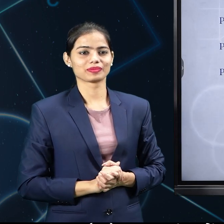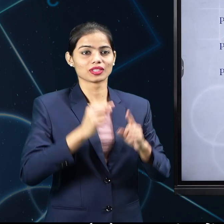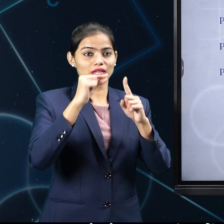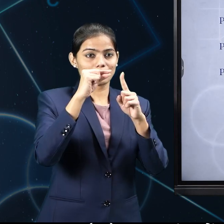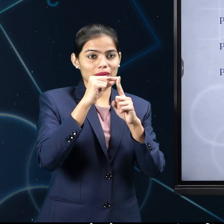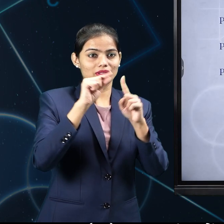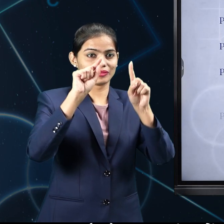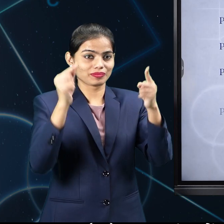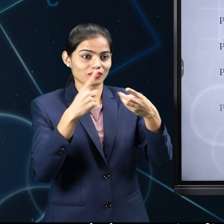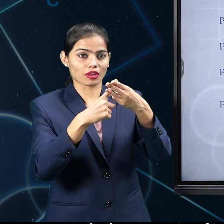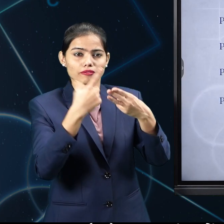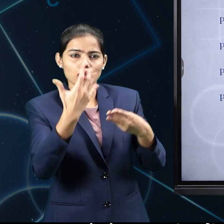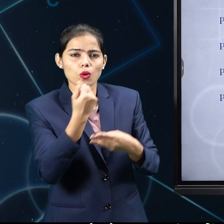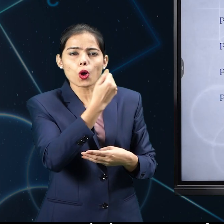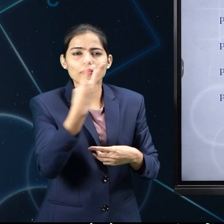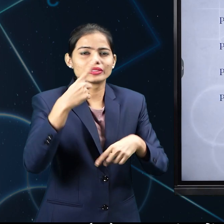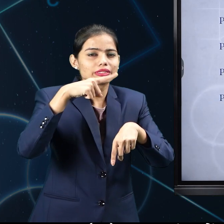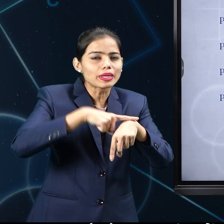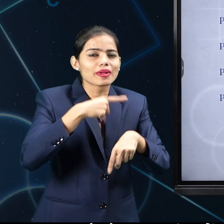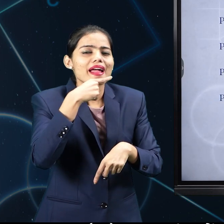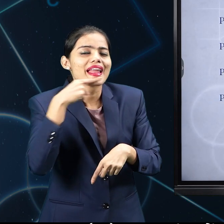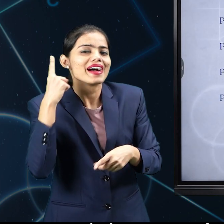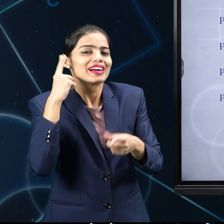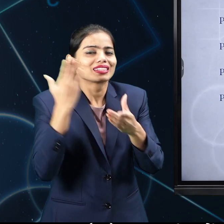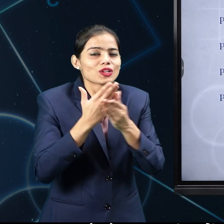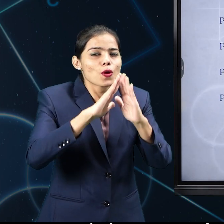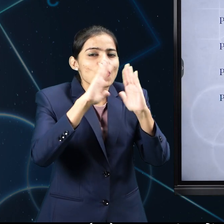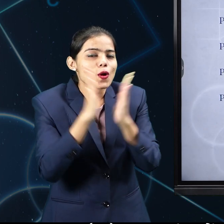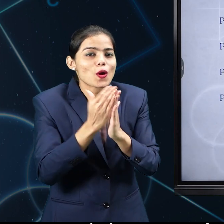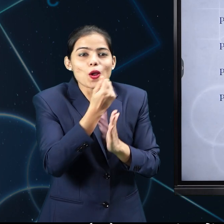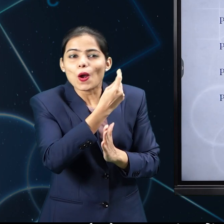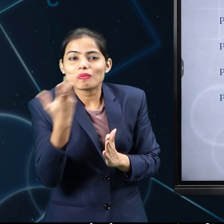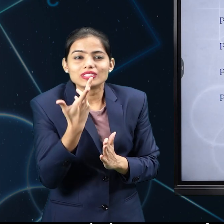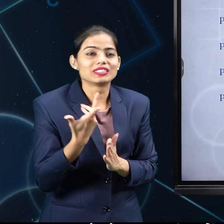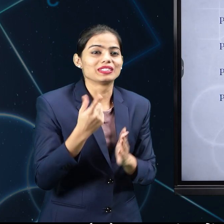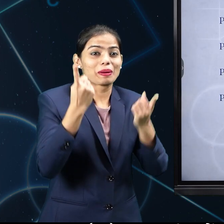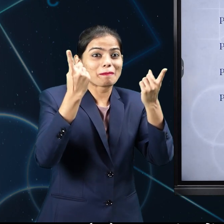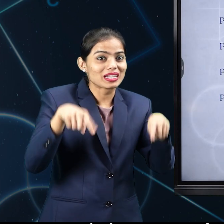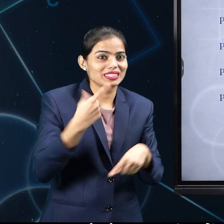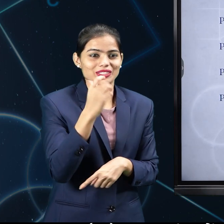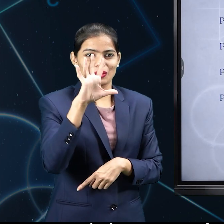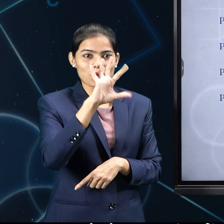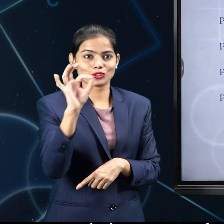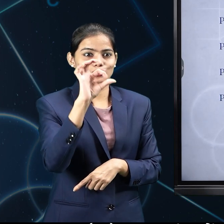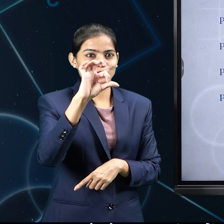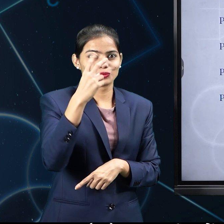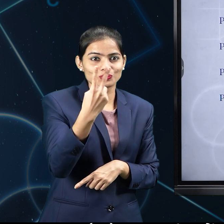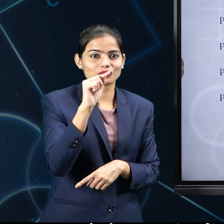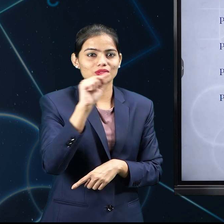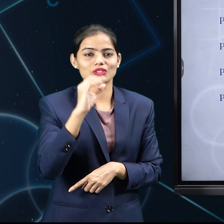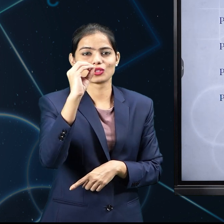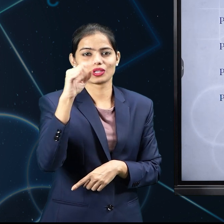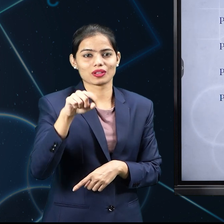रंग नोंदवलेला एकूण वेळा आणि डिवायडेड बाय एकूण फिरवण्यांची संख्या जर आपण काढली तर 92 डिवायडेड बाय 500 जर